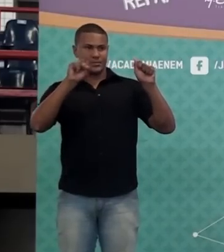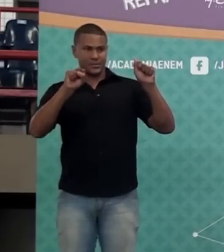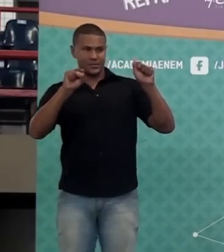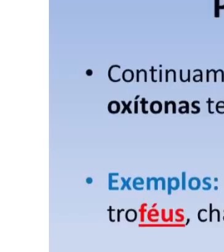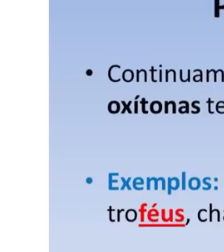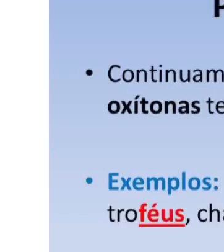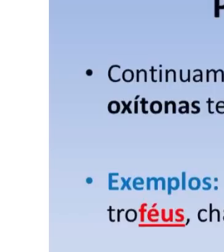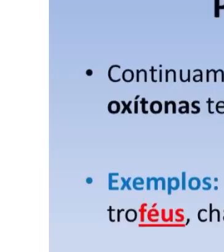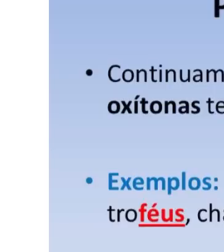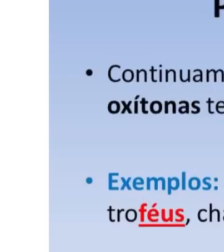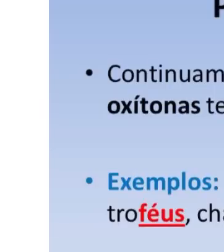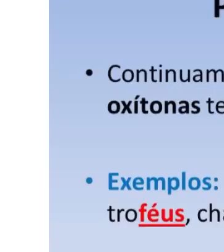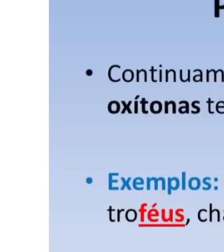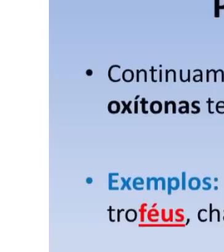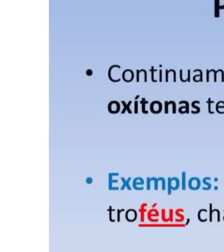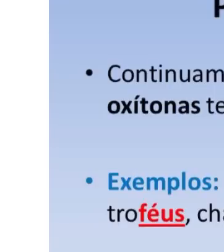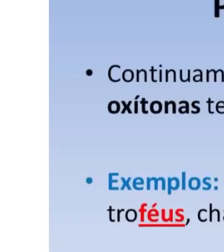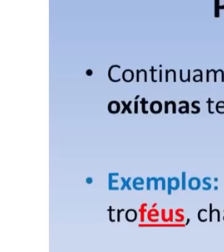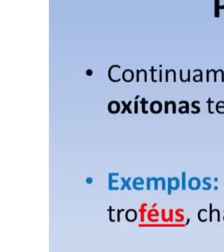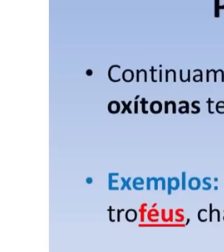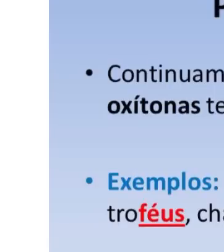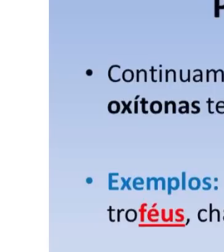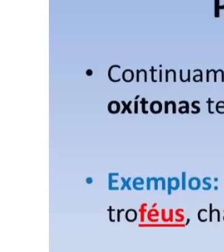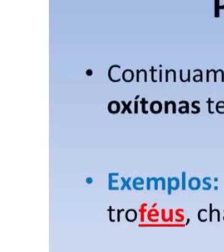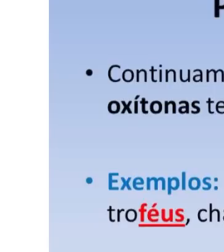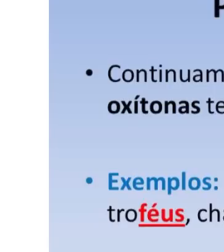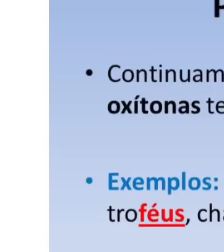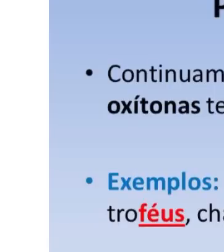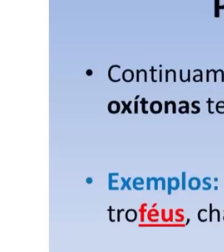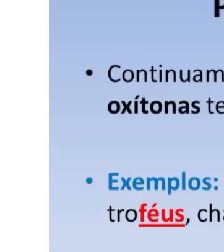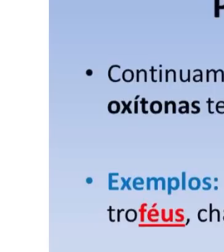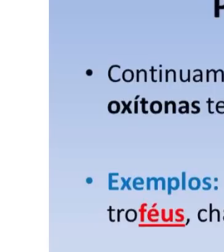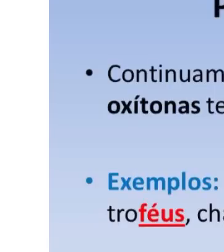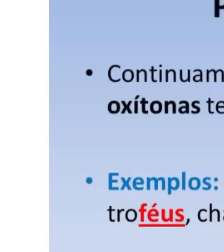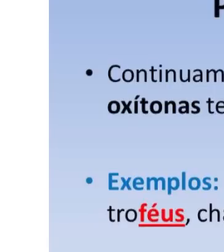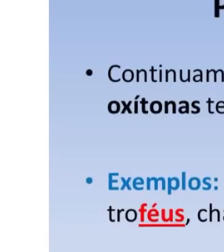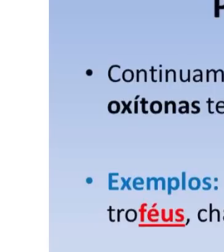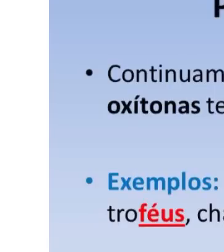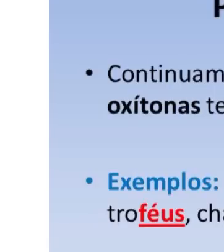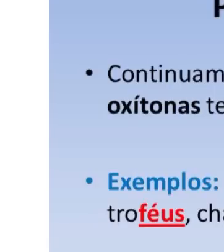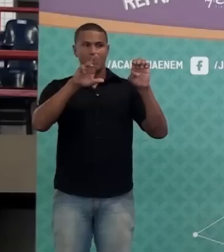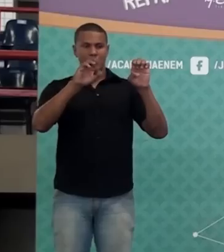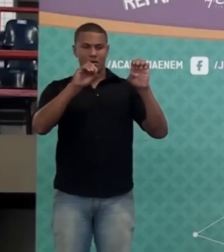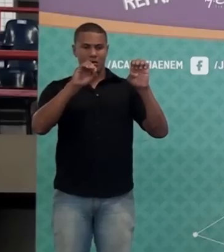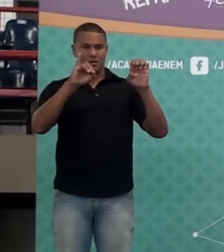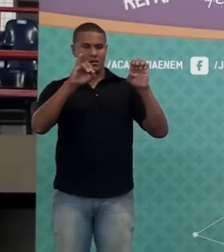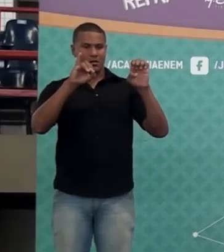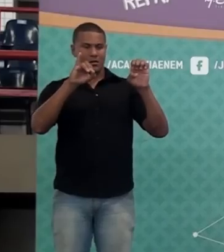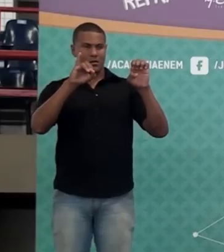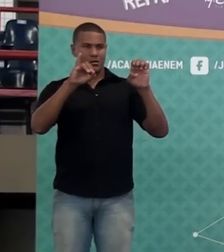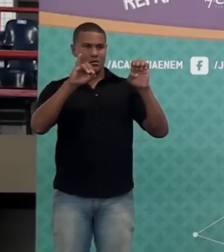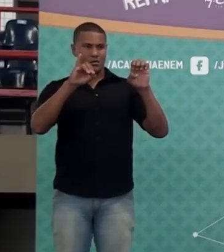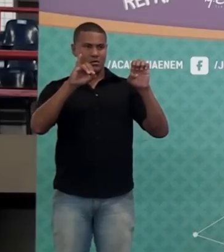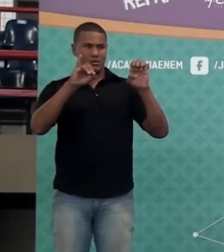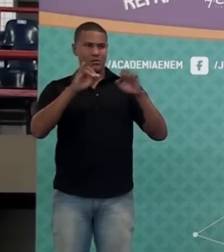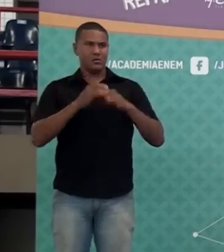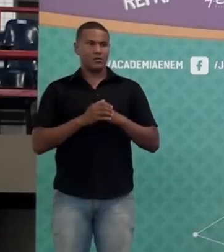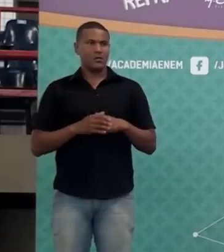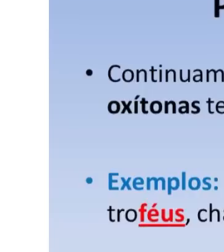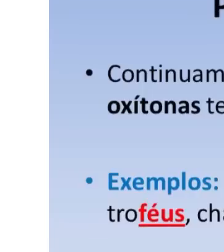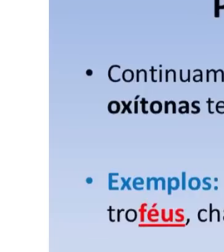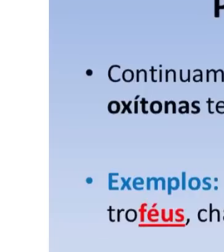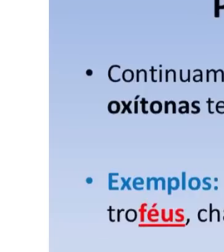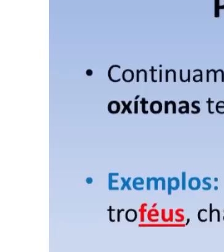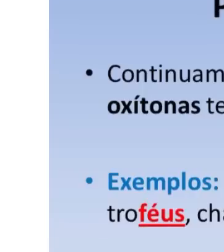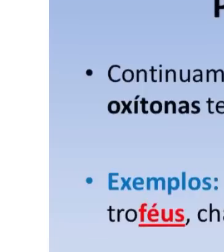Temos aí papéis, herói, heróis, o plural.